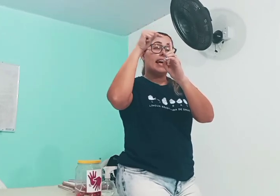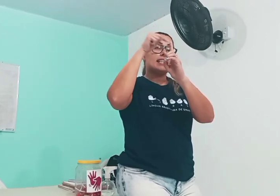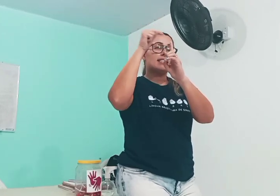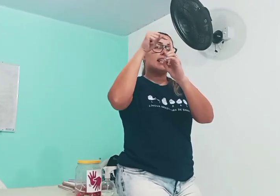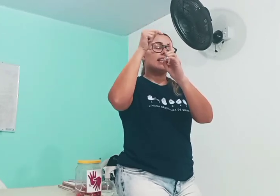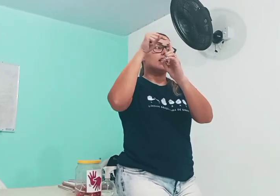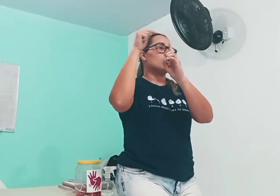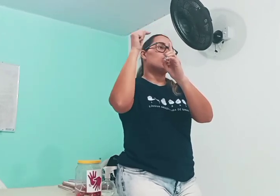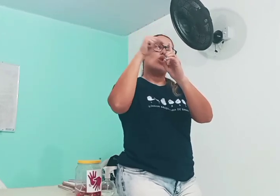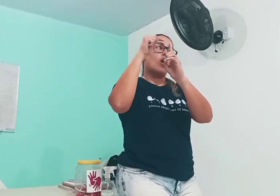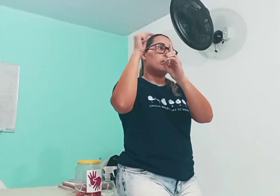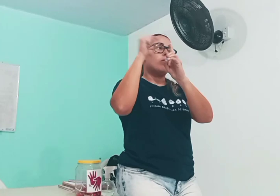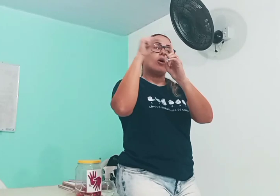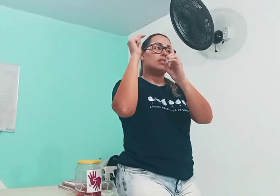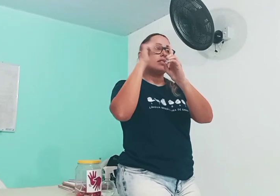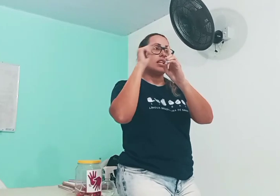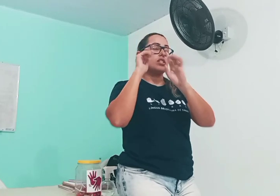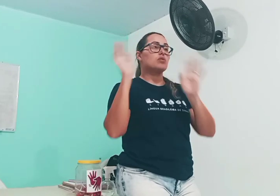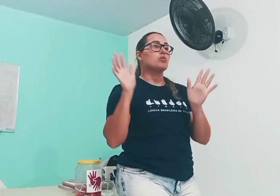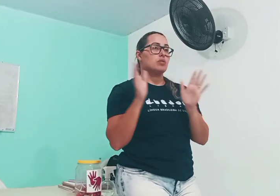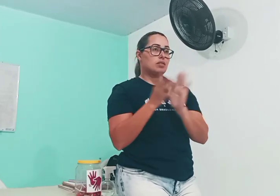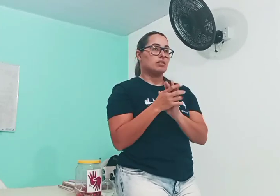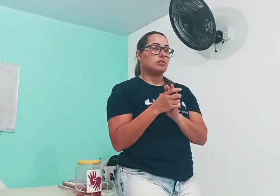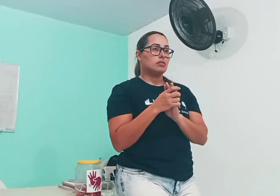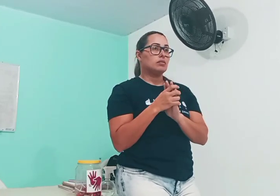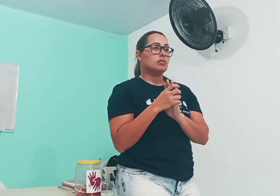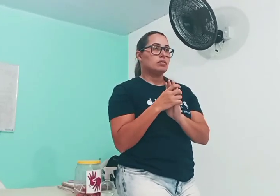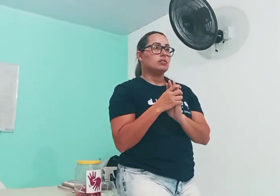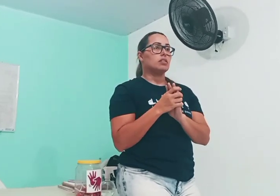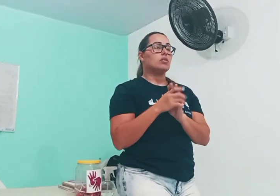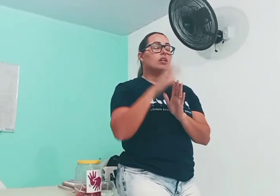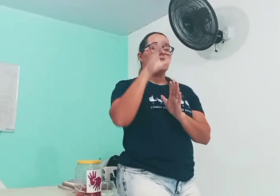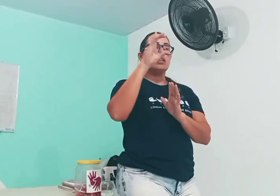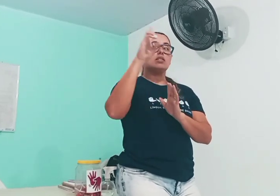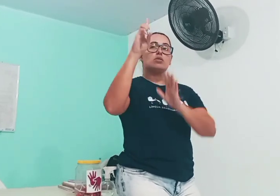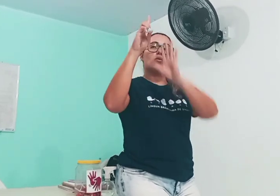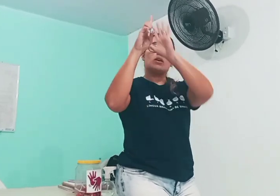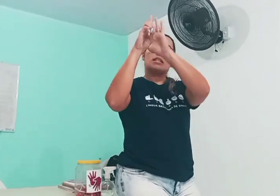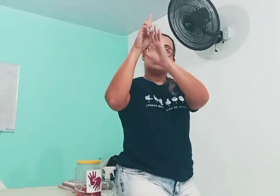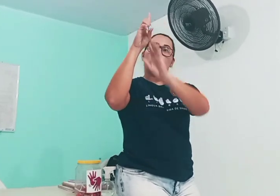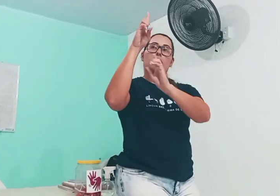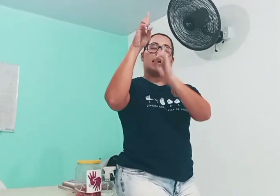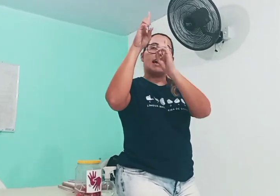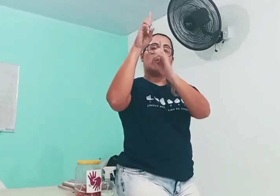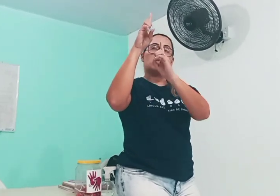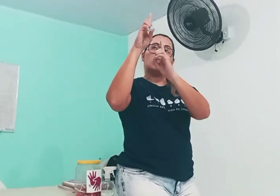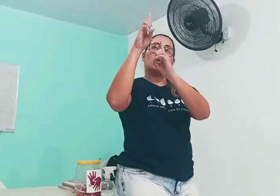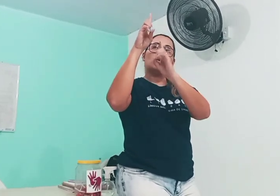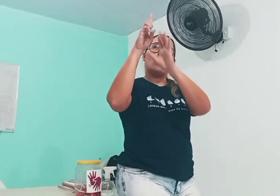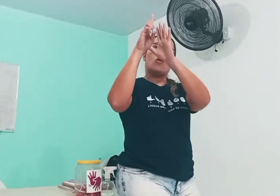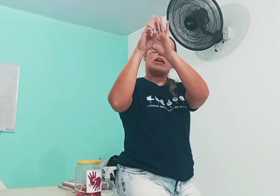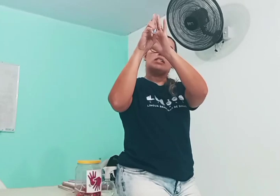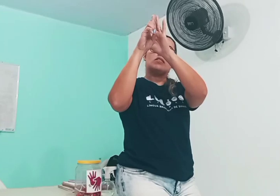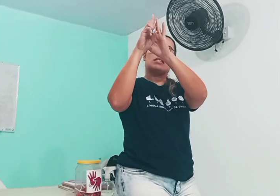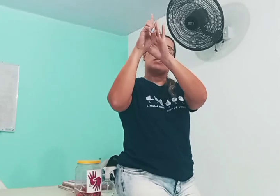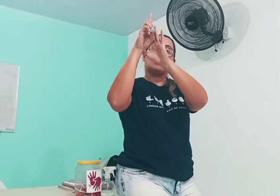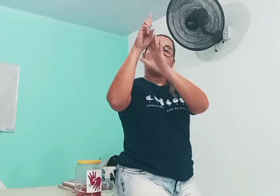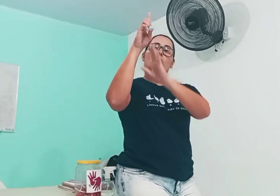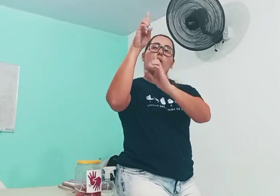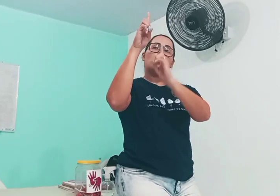esse daqui só pode ser Jesus. Entendeu? Então, assim, são coisas que a gente, é um sinal novo, aí a gente fica assim, como que eu